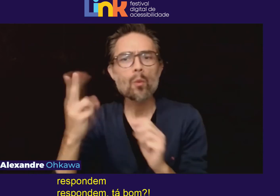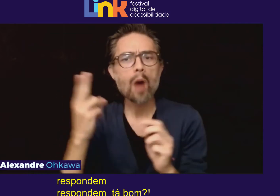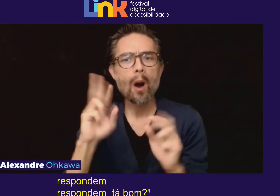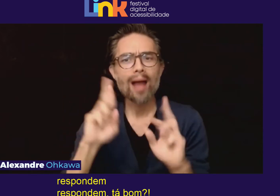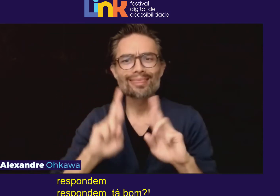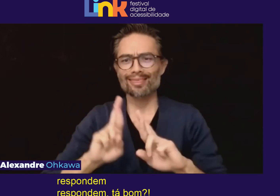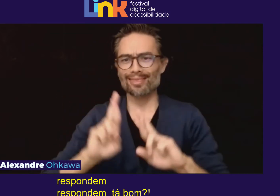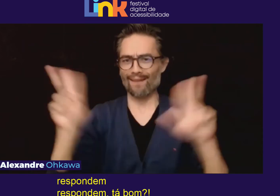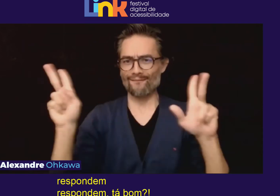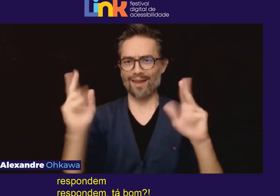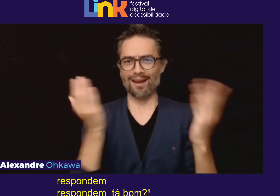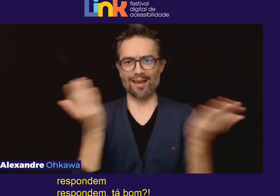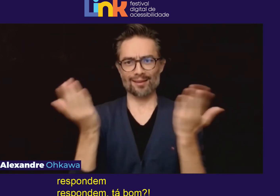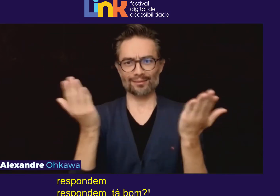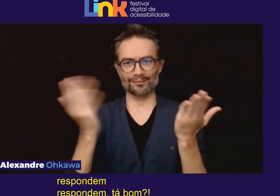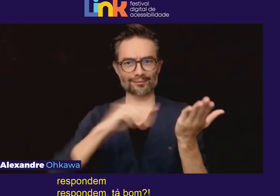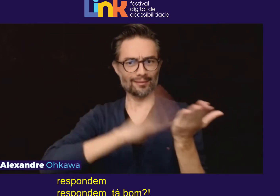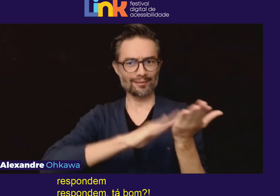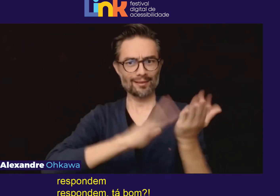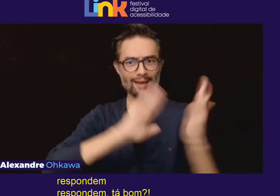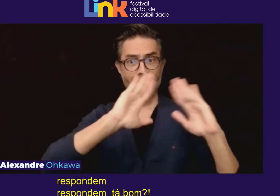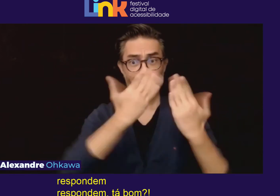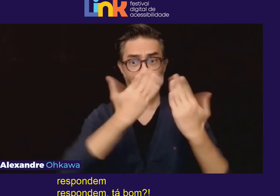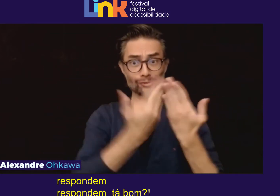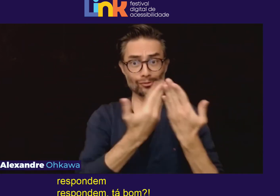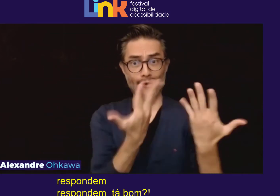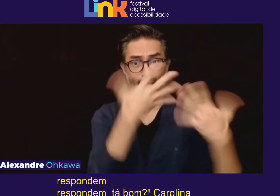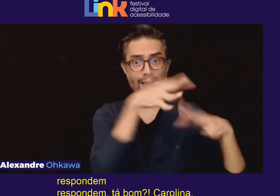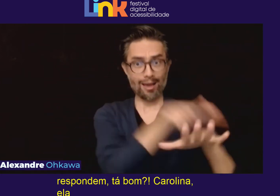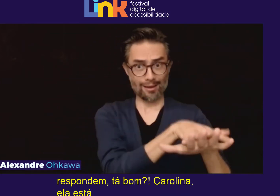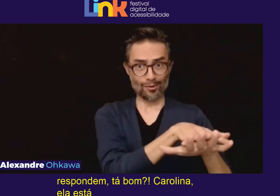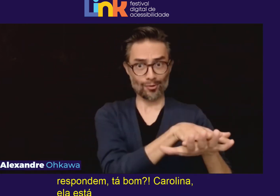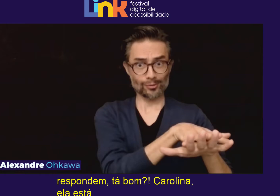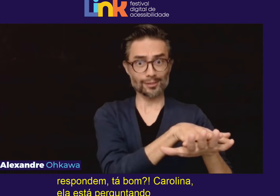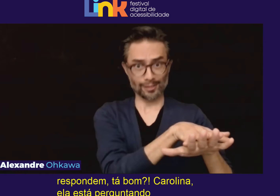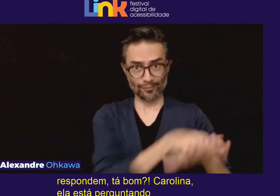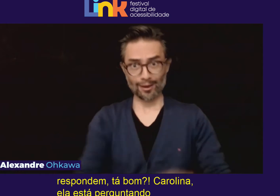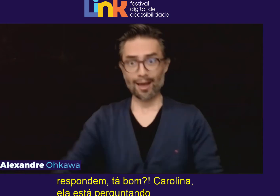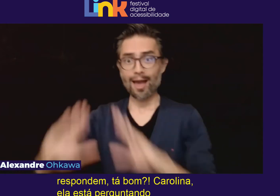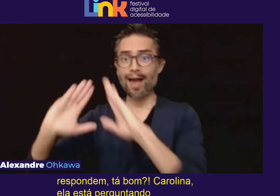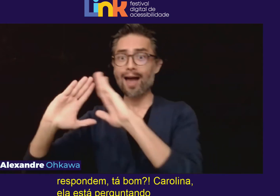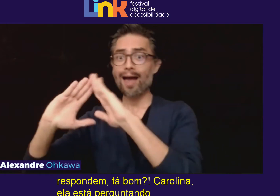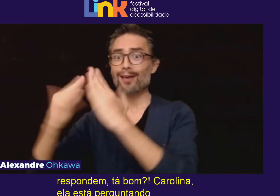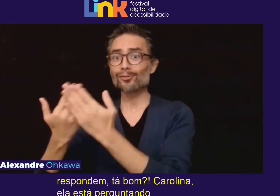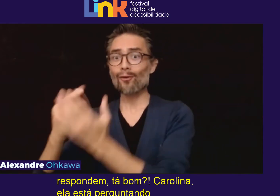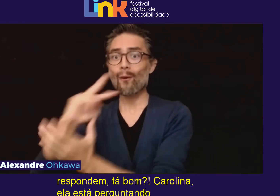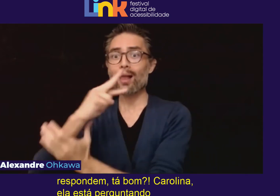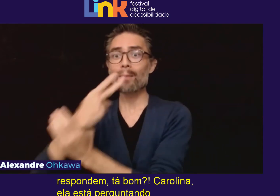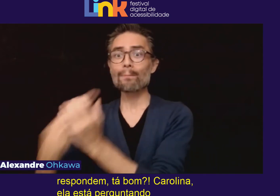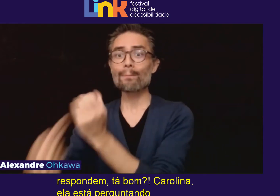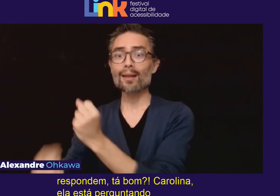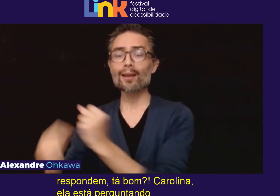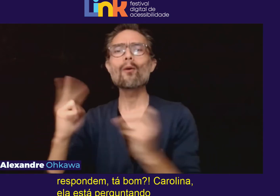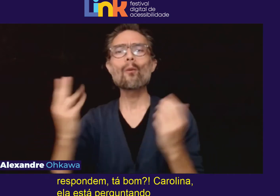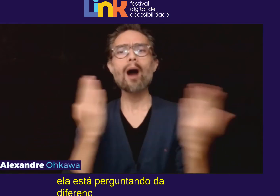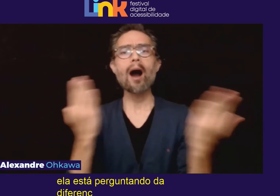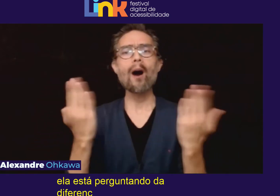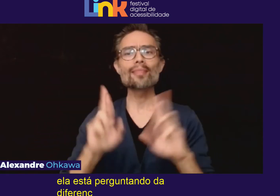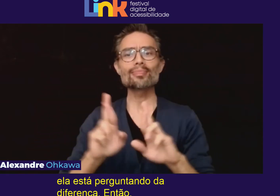ela está perguntando da diferença. Então, por exemplo, a escola inclusiva e a escola